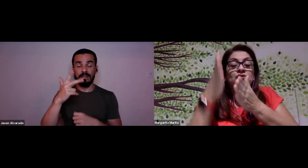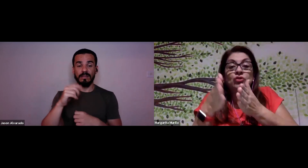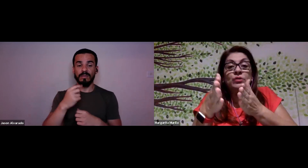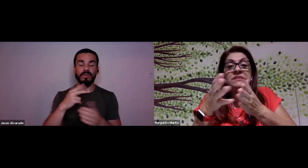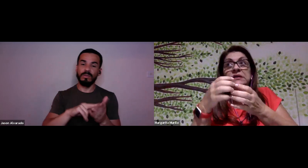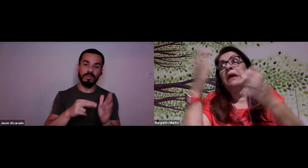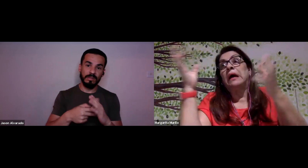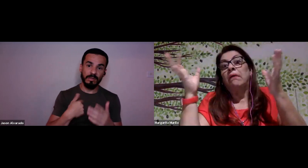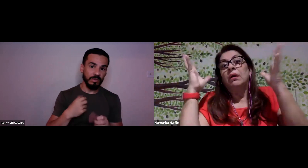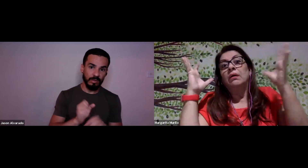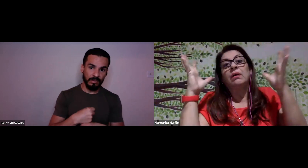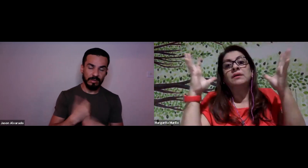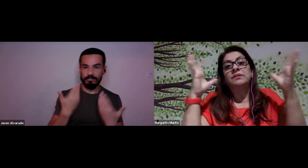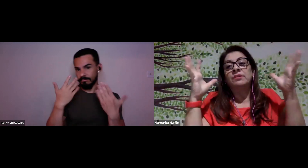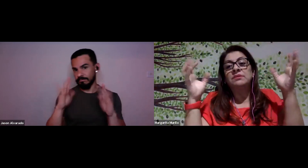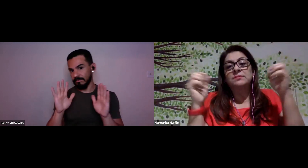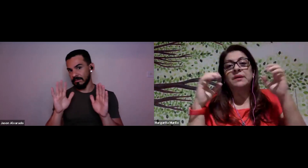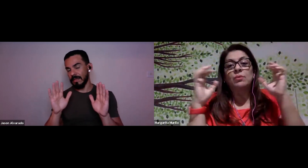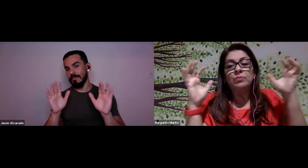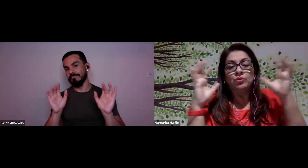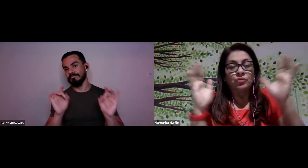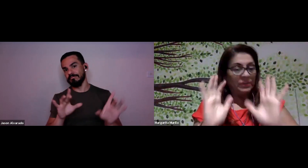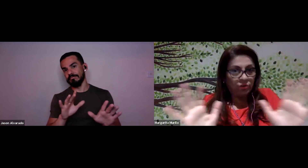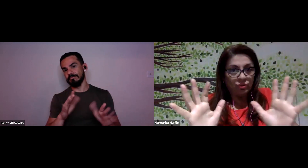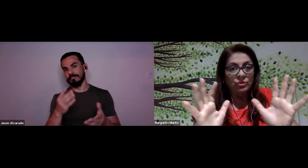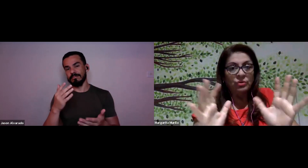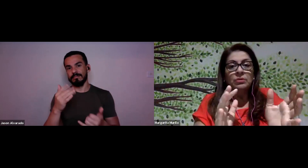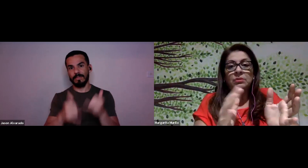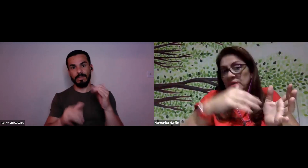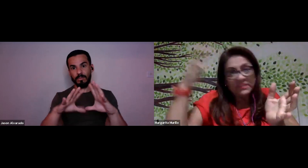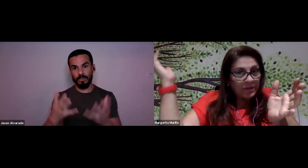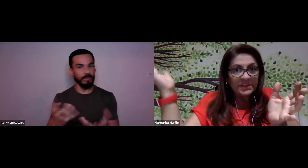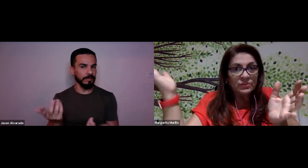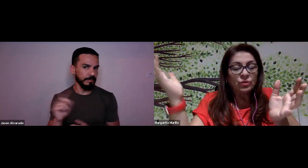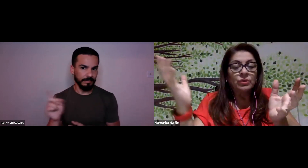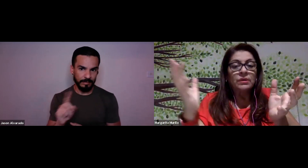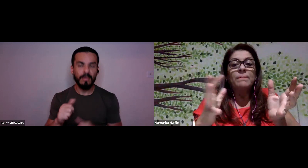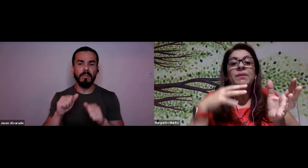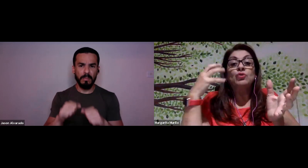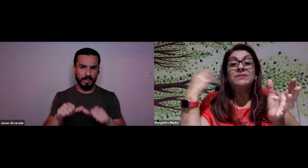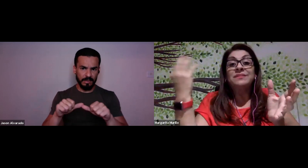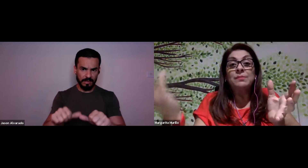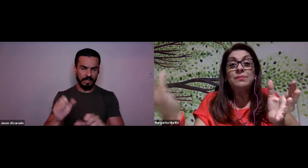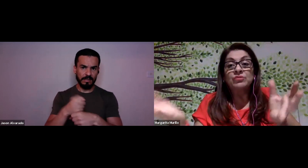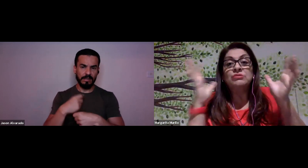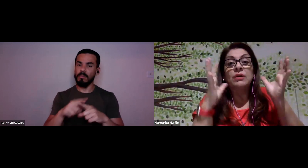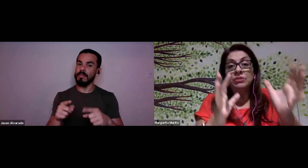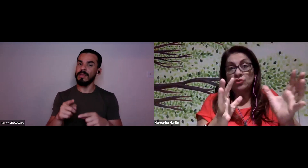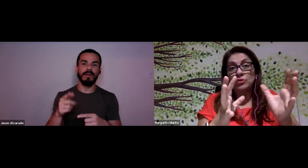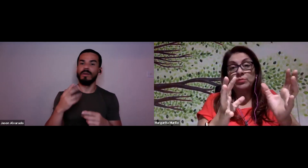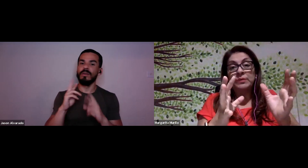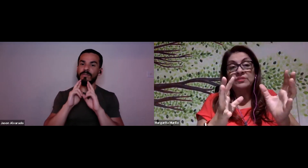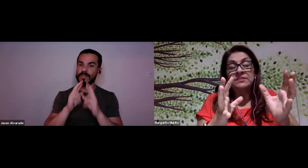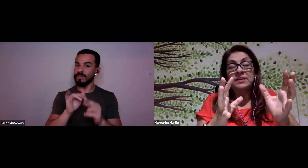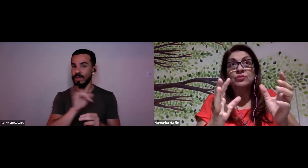significa que si yo no lo hice ya Ay qué terrible Se me acabó el mundo O sea no no no puedes seguir haciéndolo pero no va a tener el mismo resultado